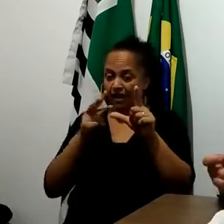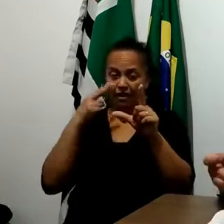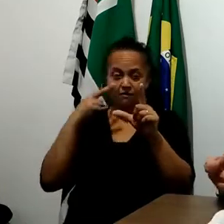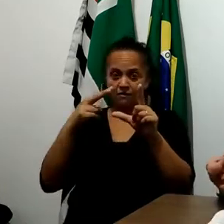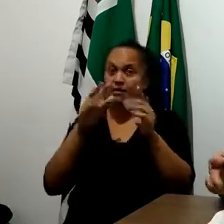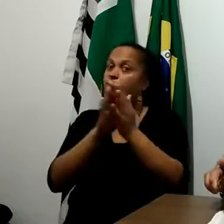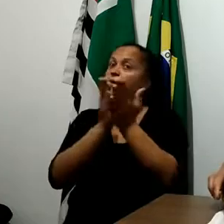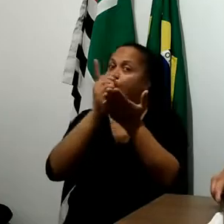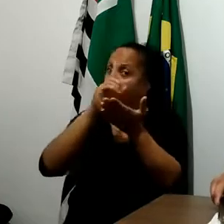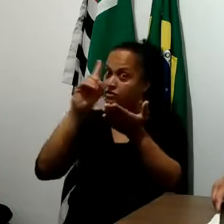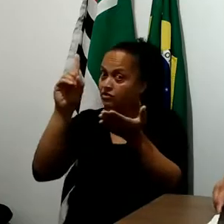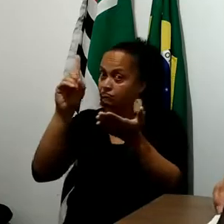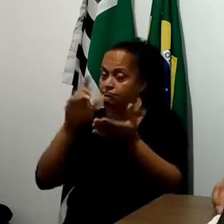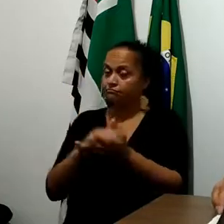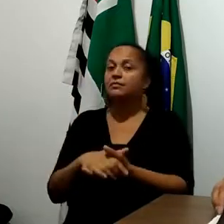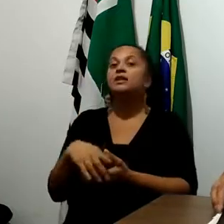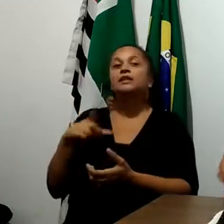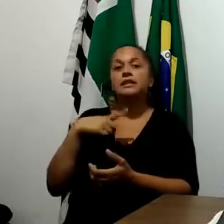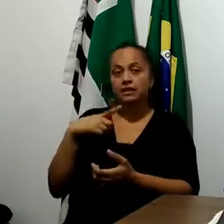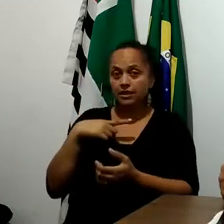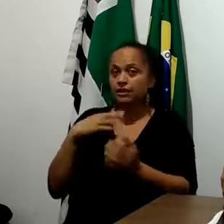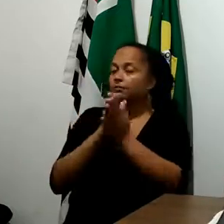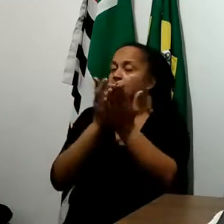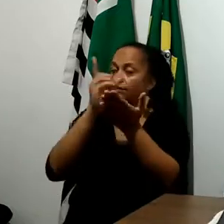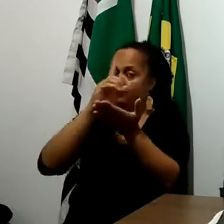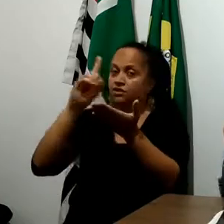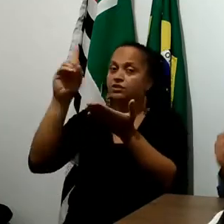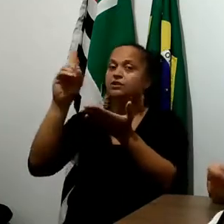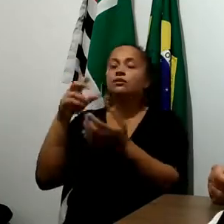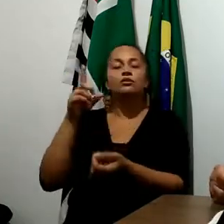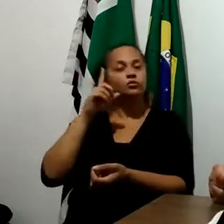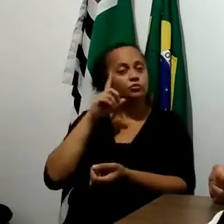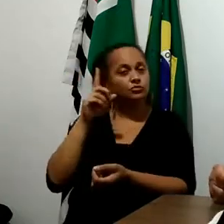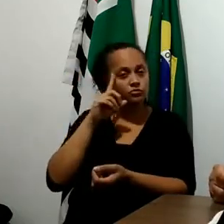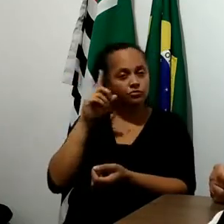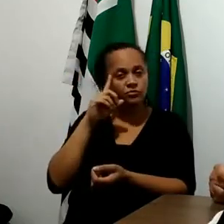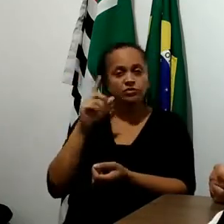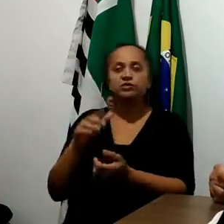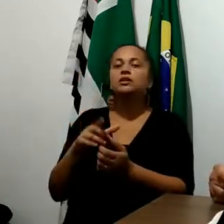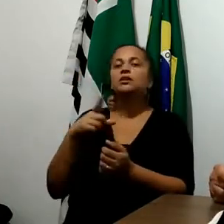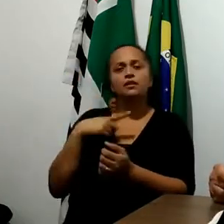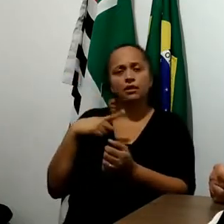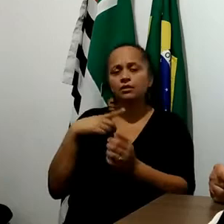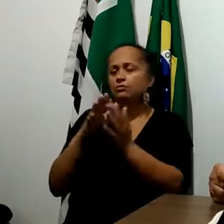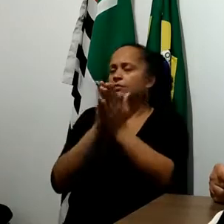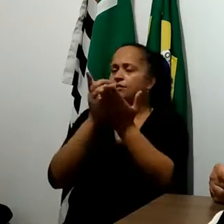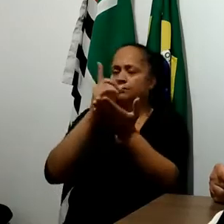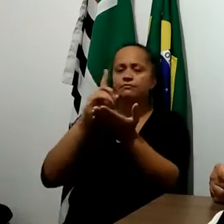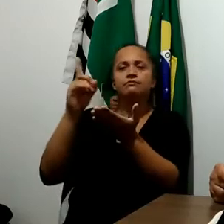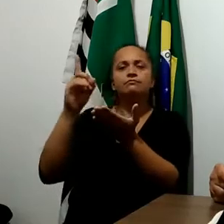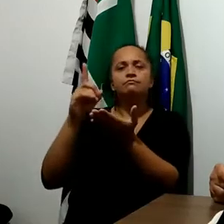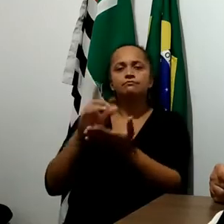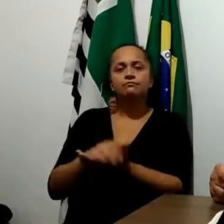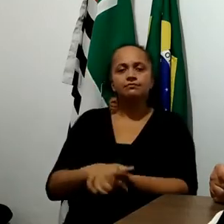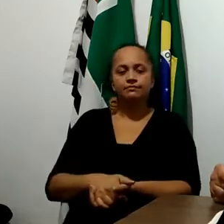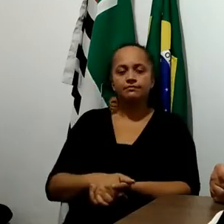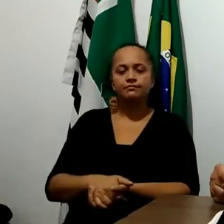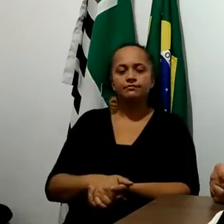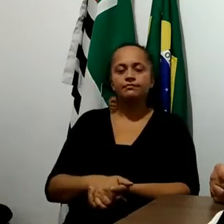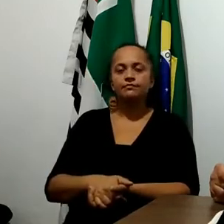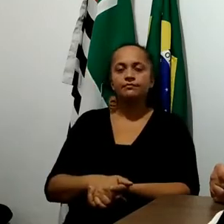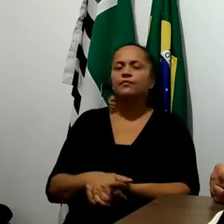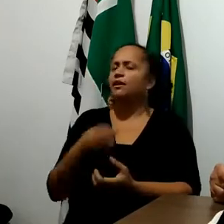áudio, todos os dias eu escuto. Todos os dias eu escuto, todos os dias eu escuto a palavra de Deus.